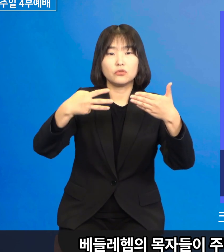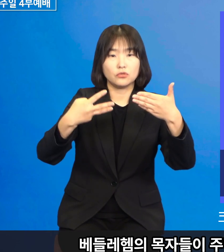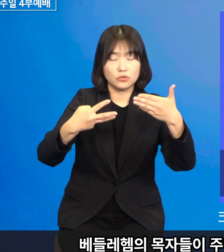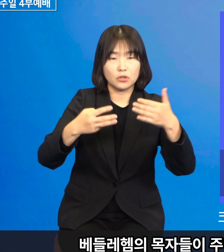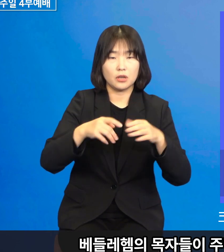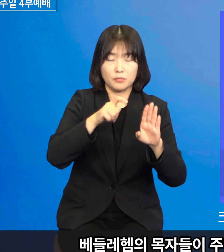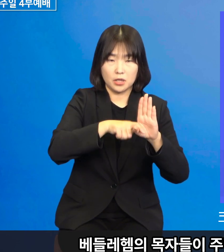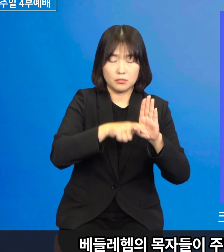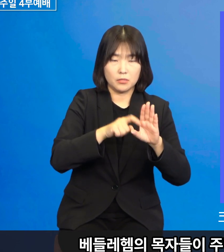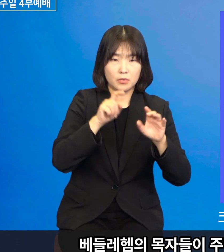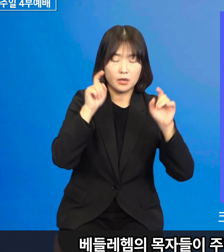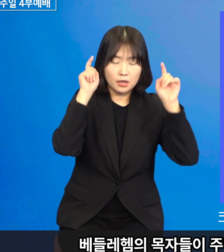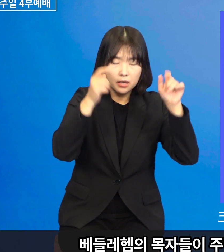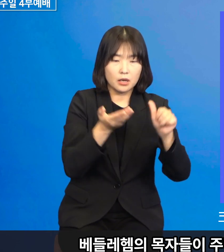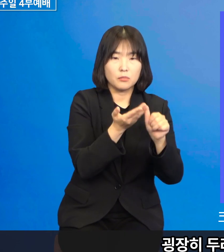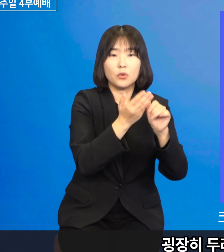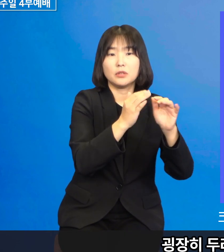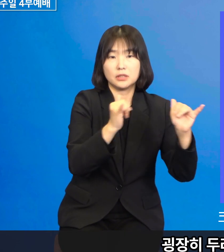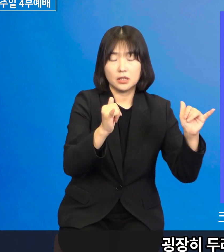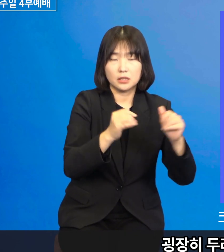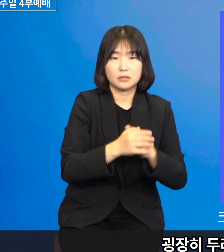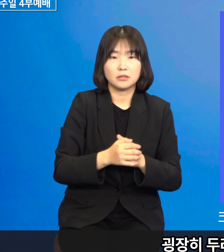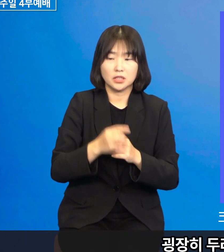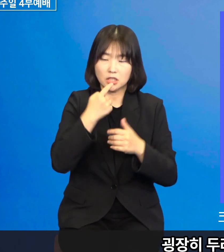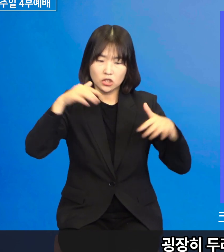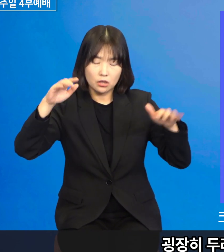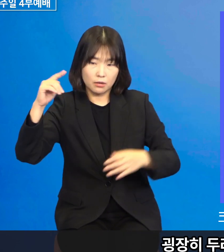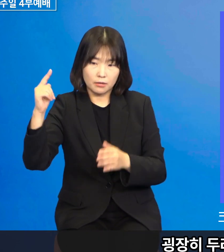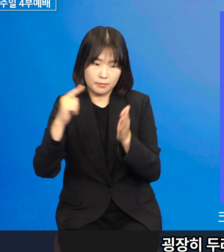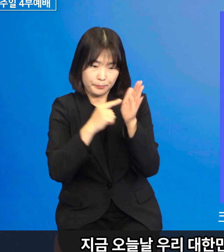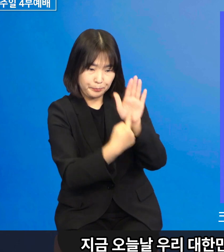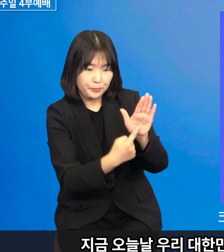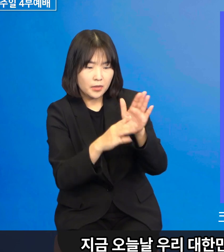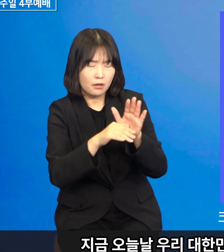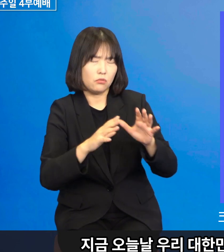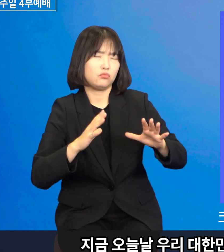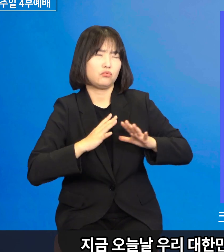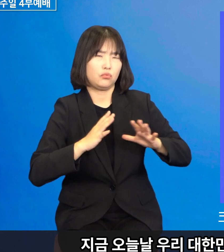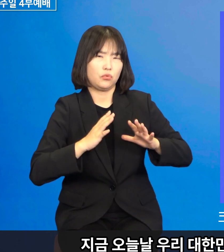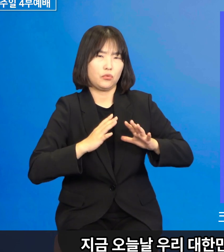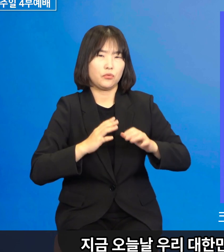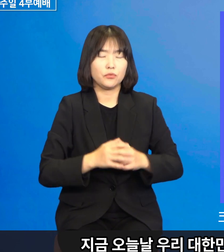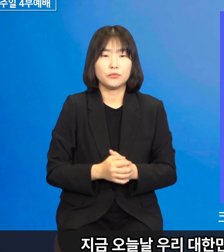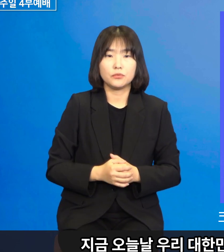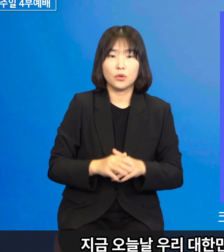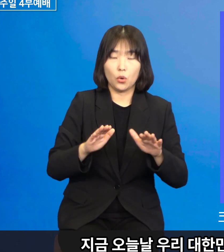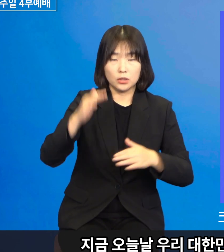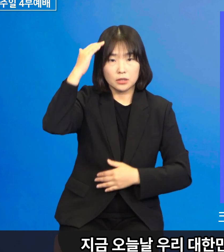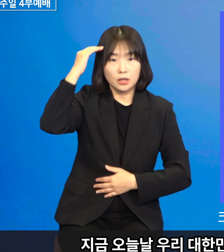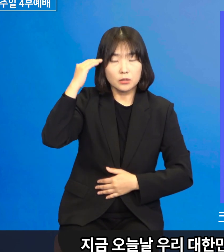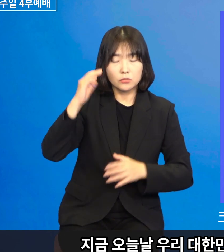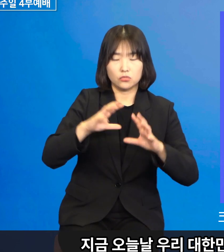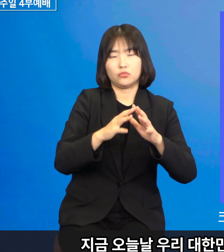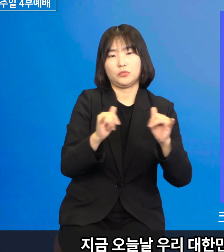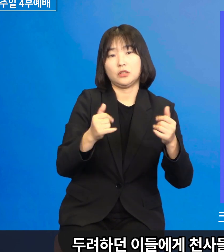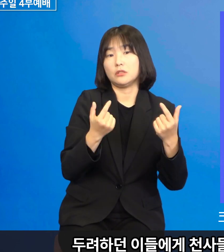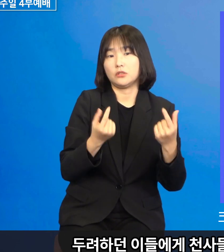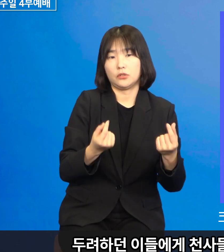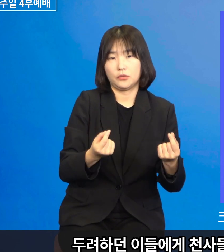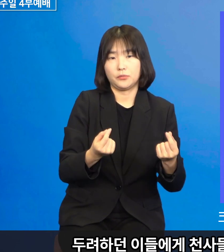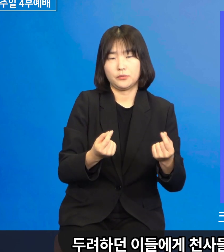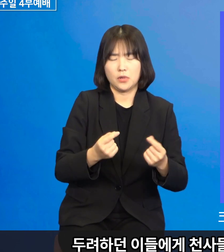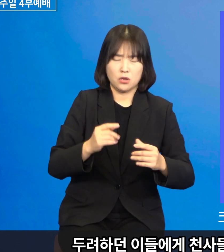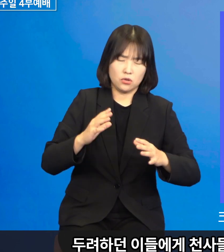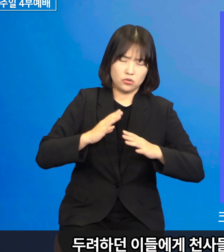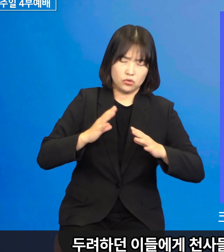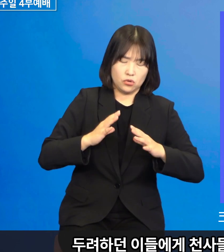주님의 한 천사가 나타났을 때 굉장히 두려워했습니다. 지금 오늘날 우리 대한민국의 국민들처럼 말입니다. 두려워하던